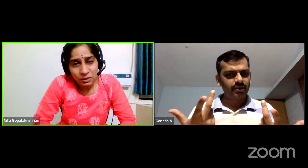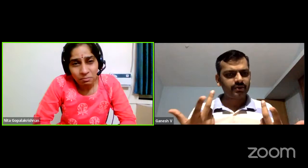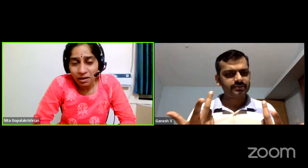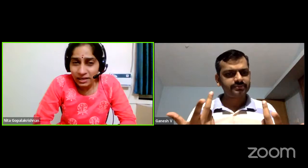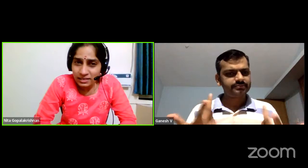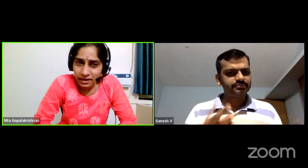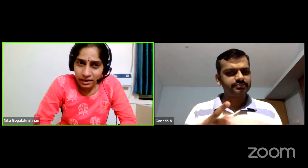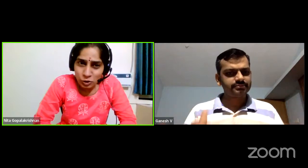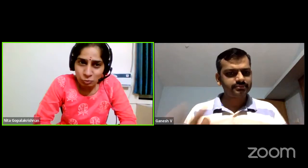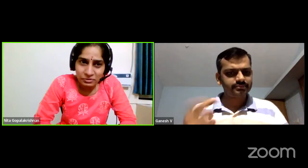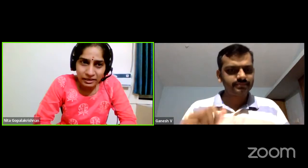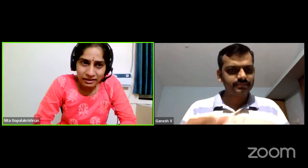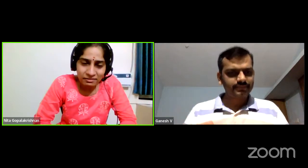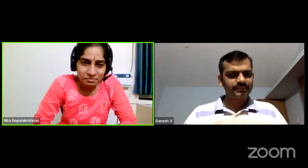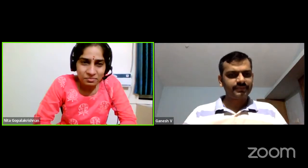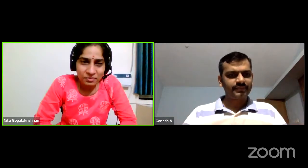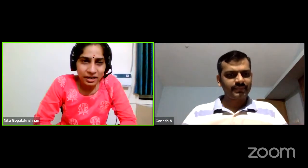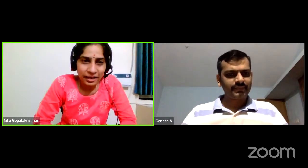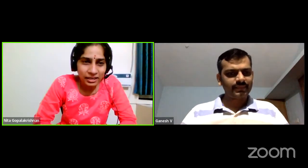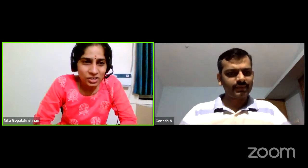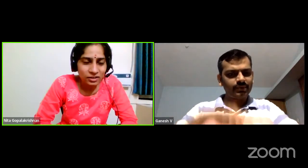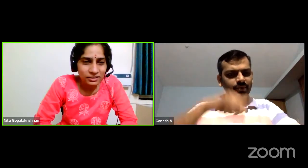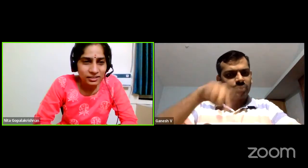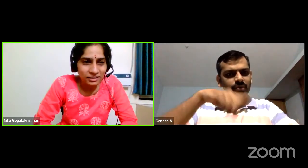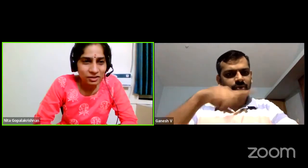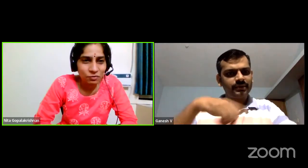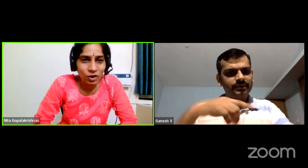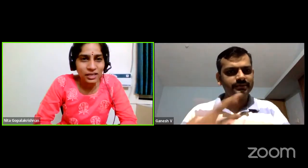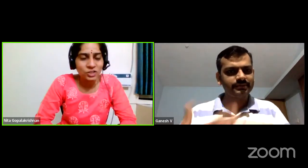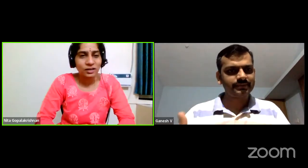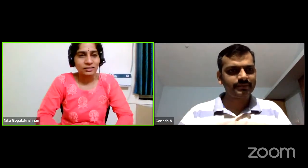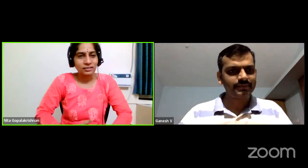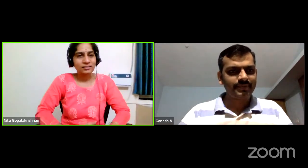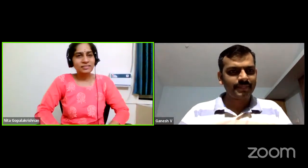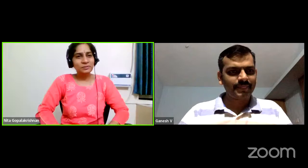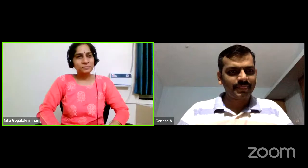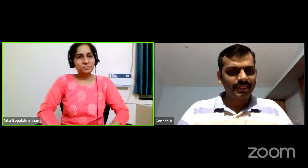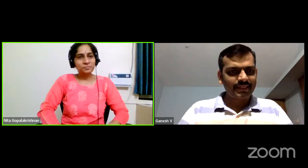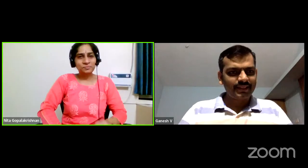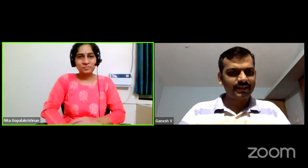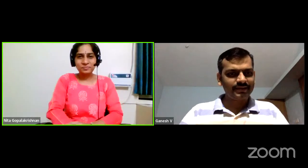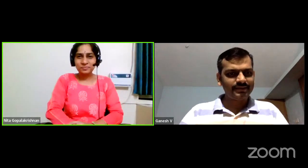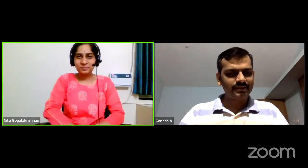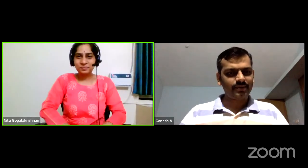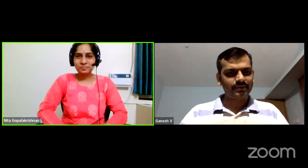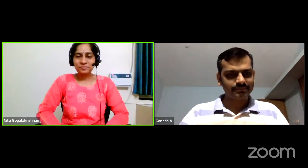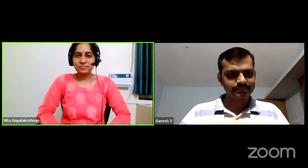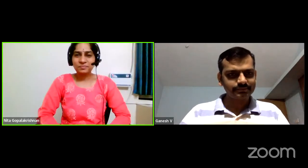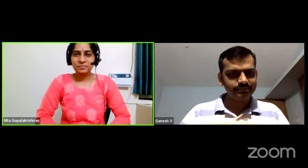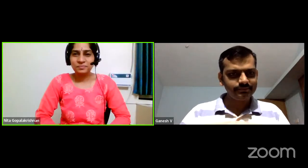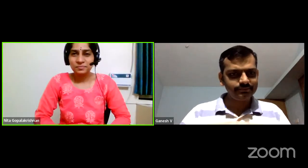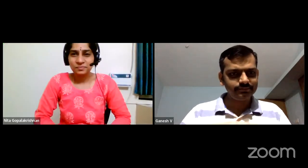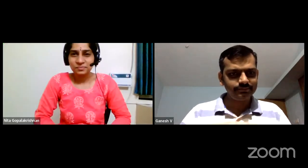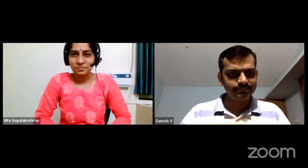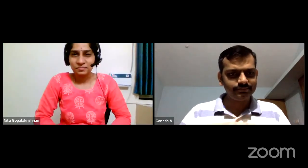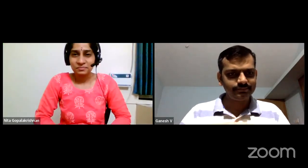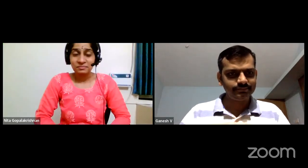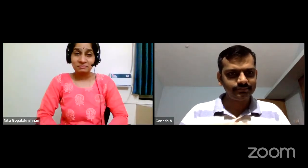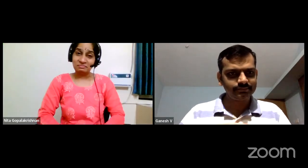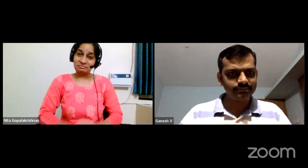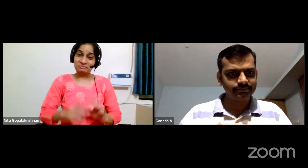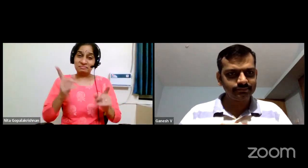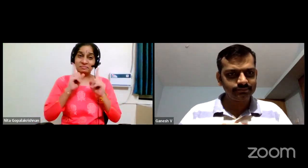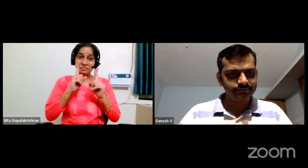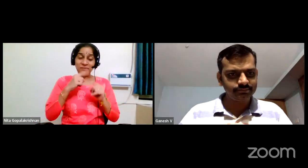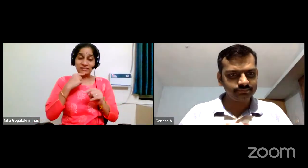दोनों के बीच में, बाकी सारे क्या चुप थे? लड़ाई नहीं चल रही थी कि वॉर नहीं चल रहा था? हाँ, ये तो बहुत अच्छा प्रश्न